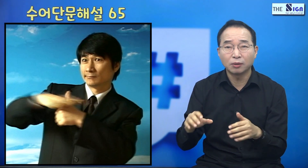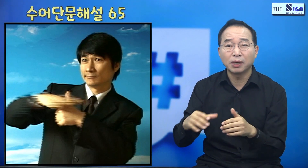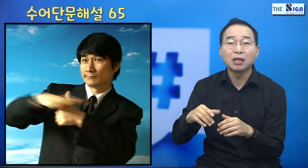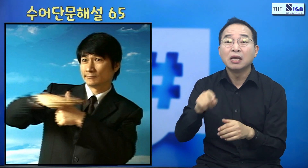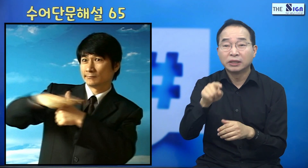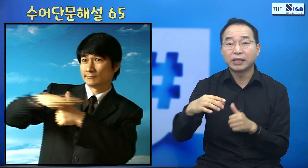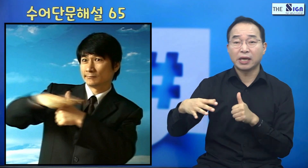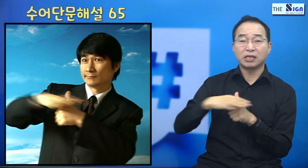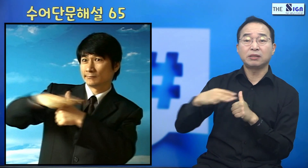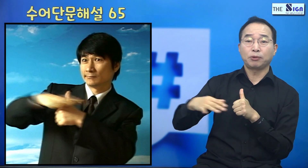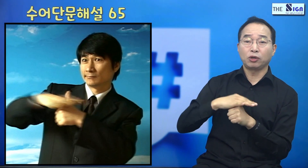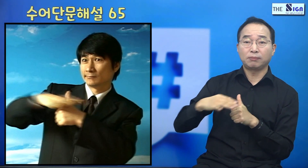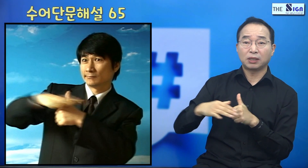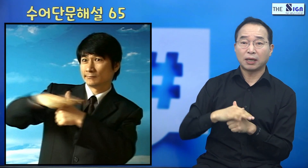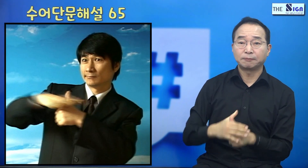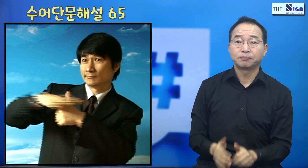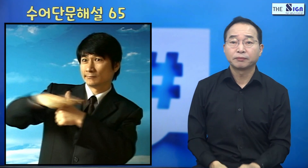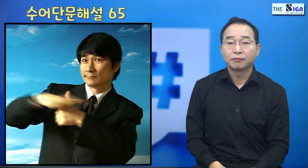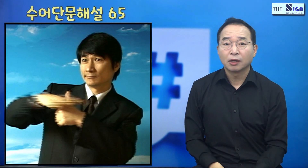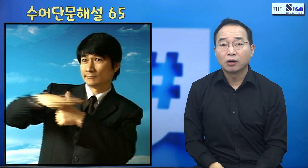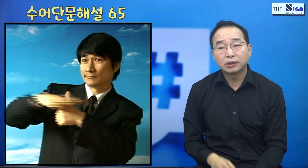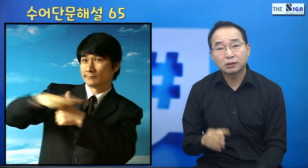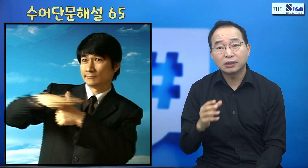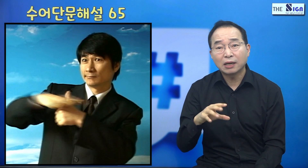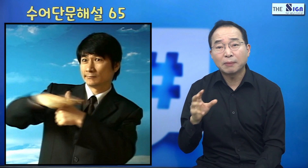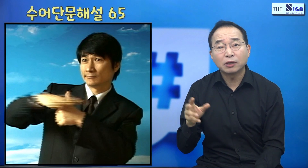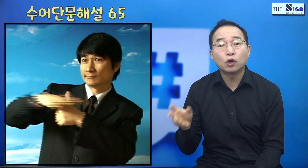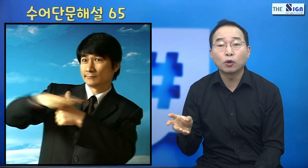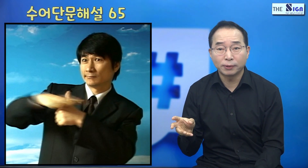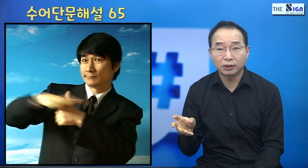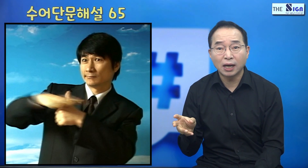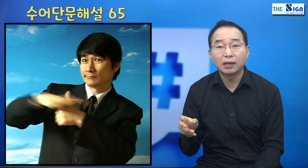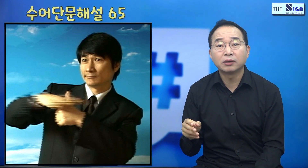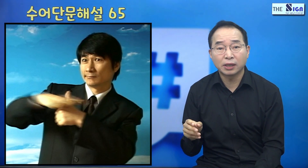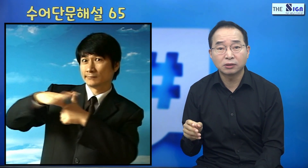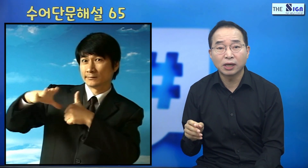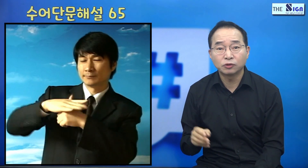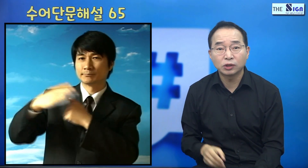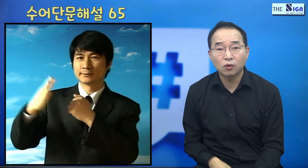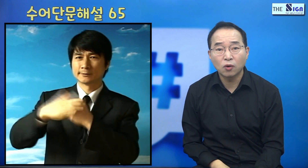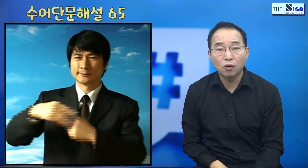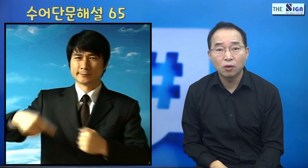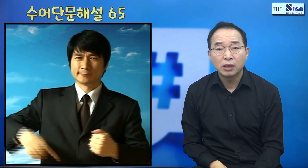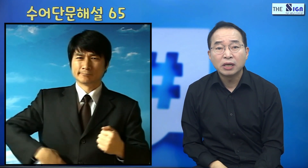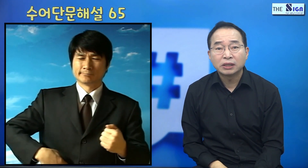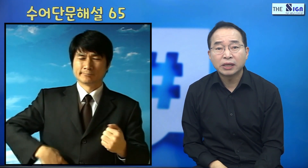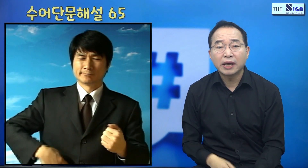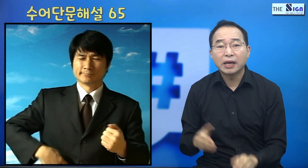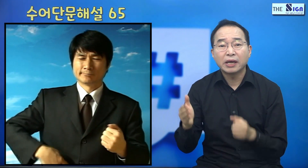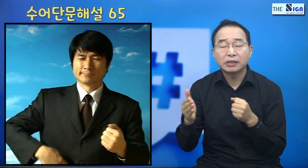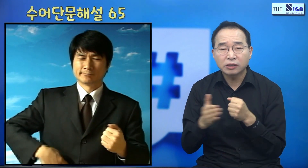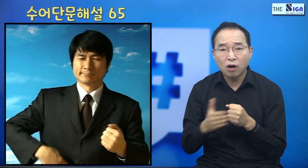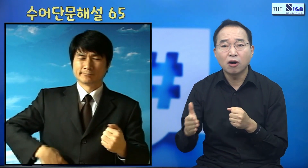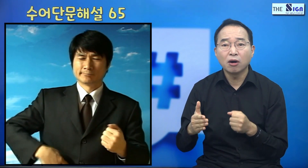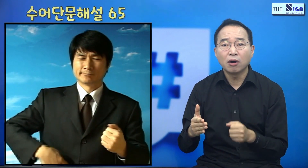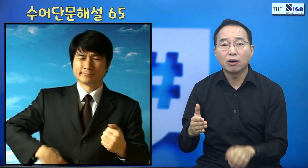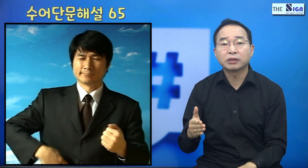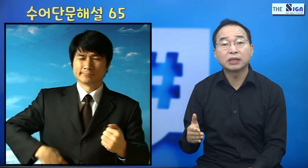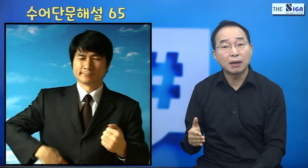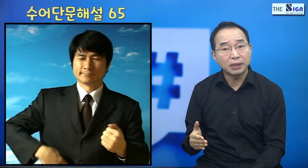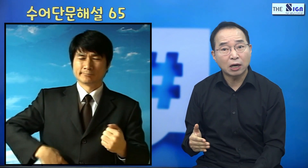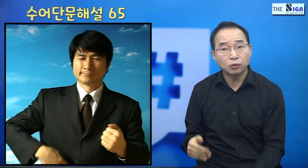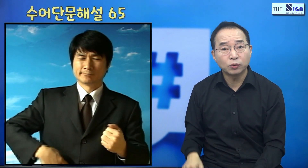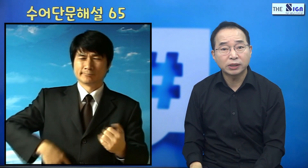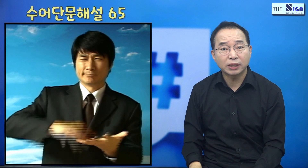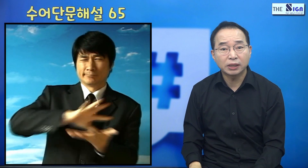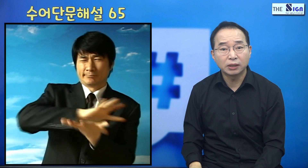막 그러면 그게 이 표현입니다. 어쨌든 나를 많이 괴롭혔다 이렇게 해석할 수 있고, 그래서 그